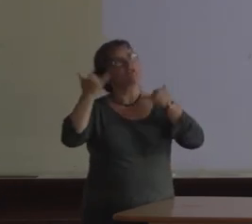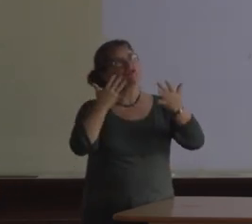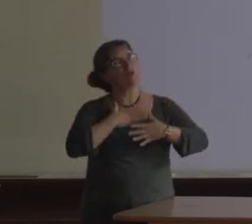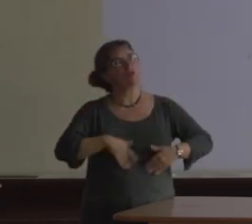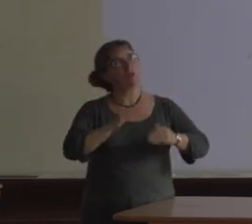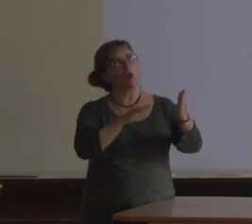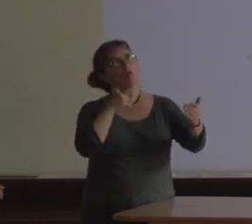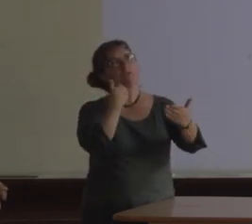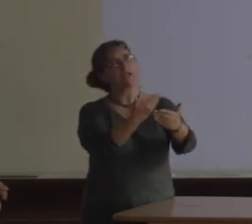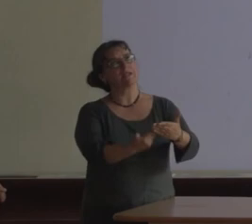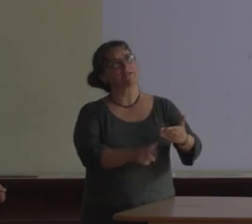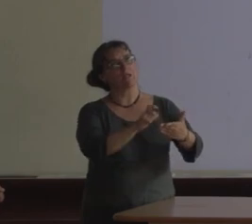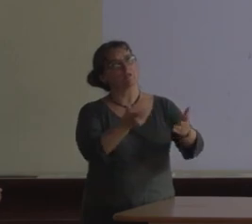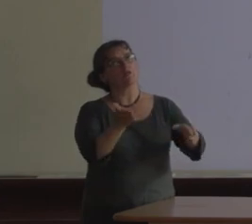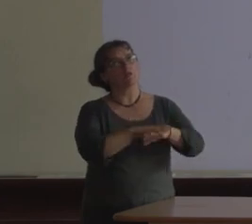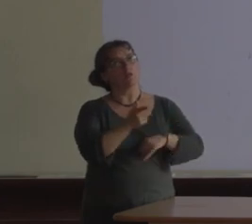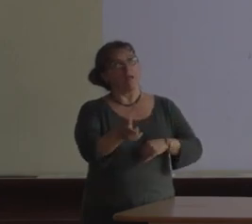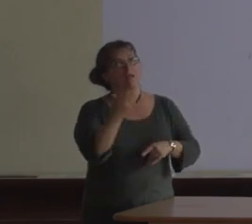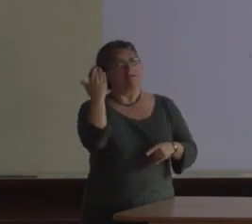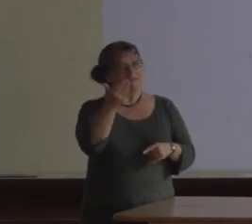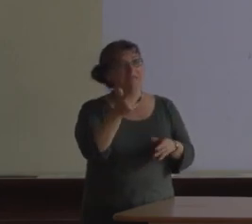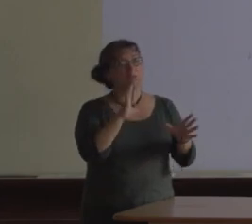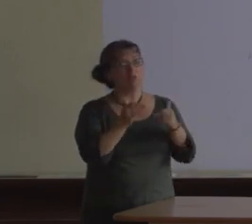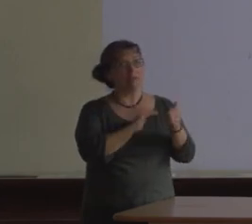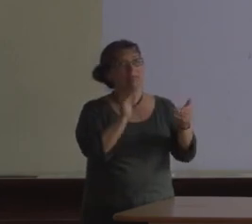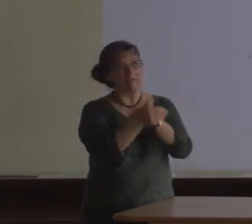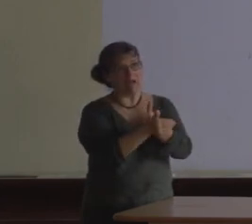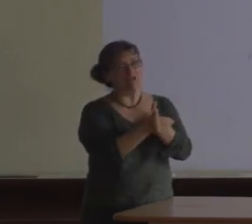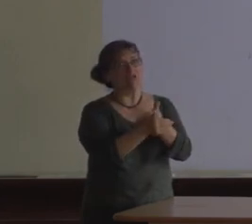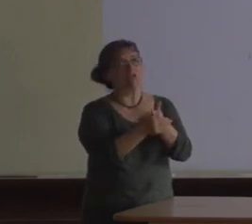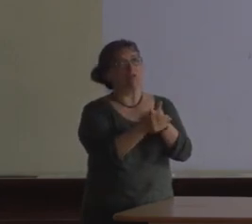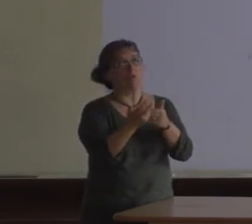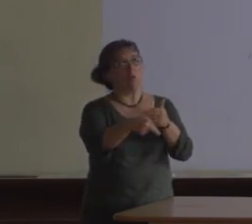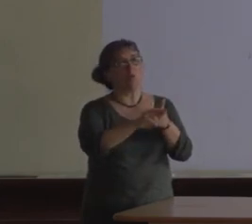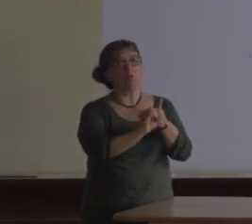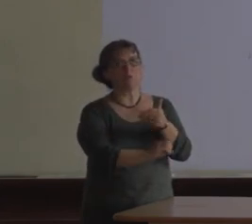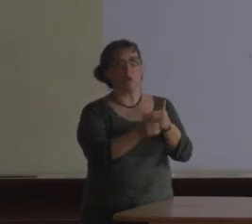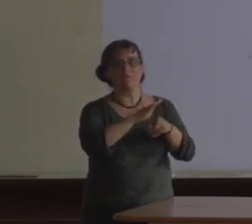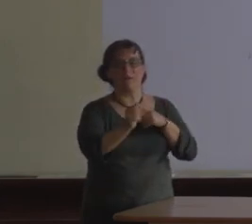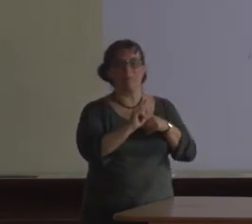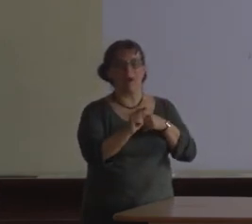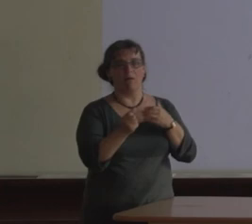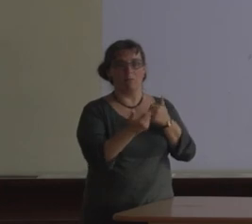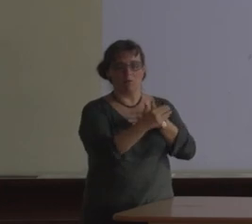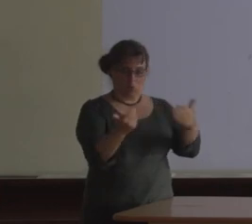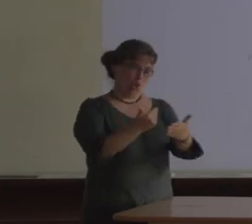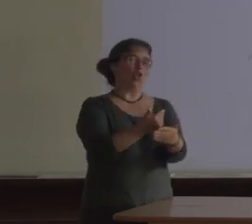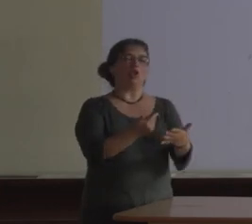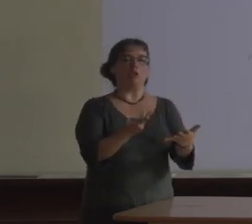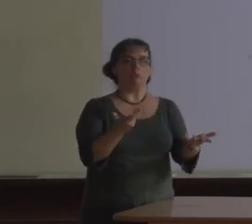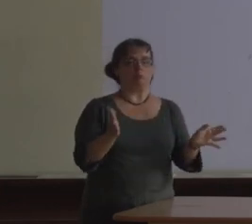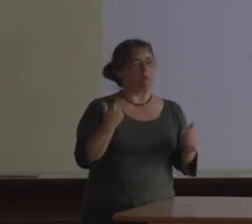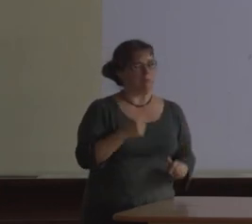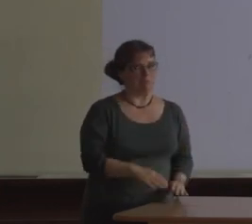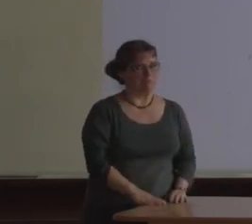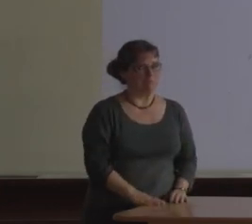le cache, et là c'est plus son implémentation, donc on est dans un test plus boîte blanche que boîte noire. Mais bon,